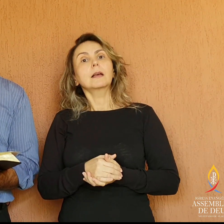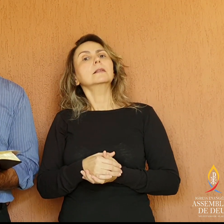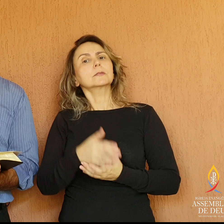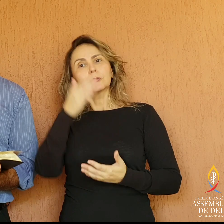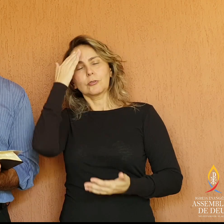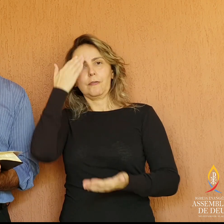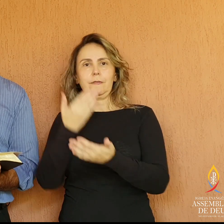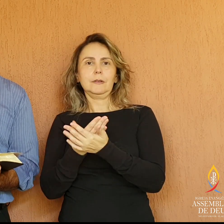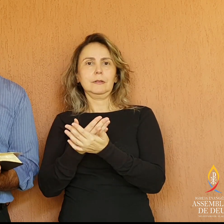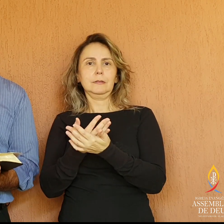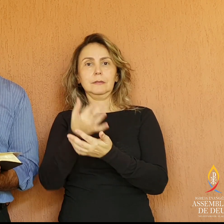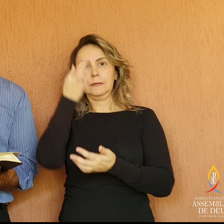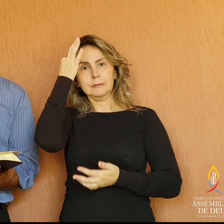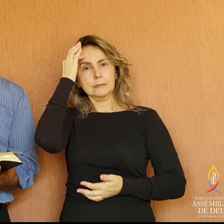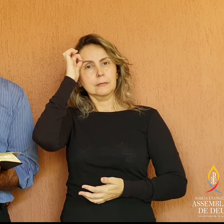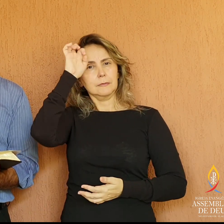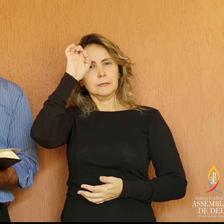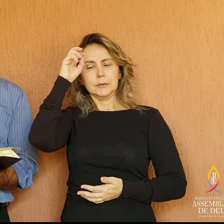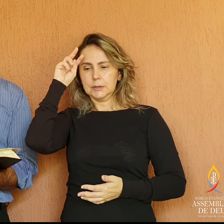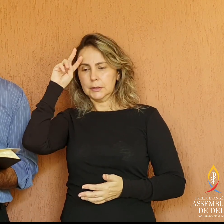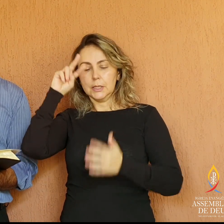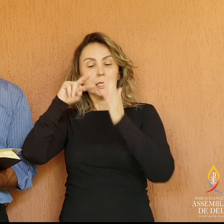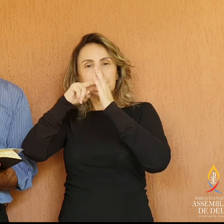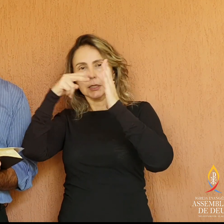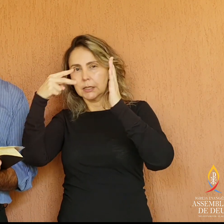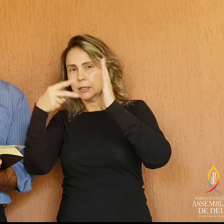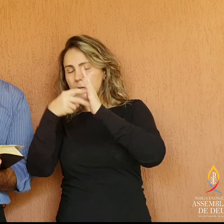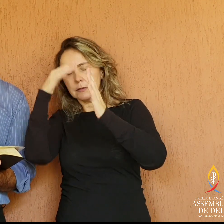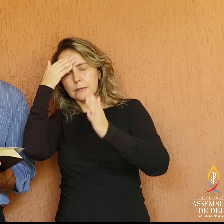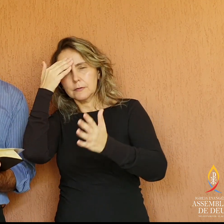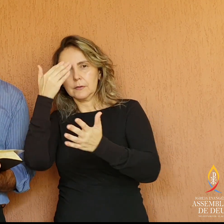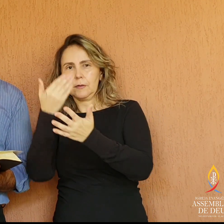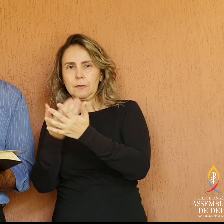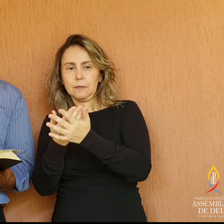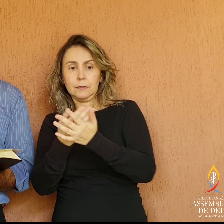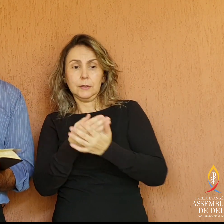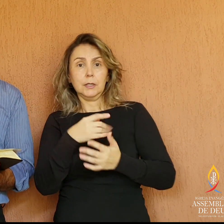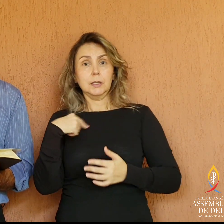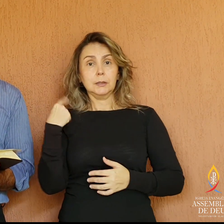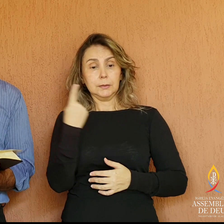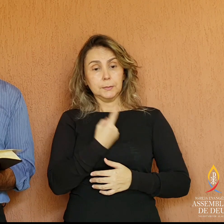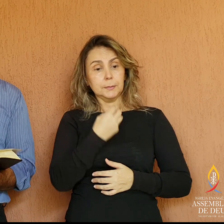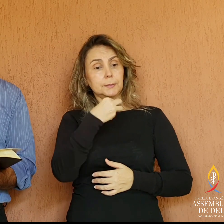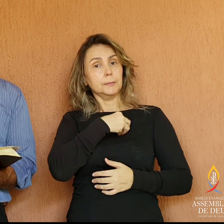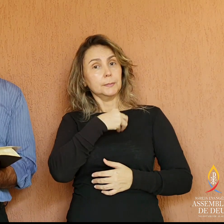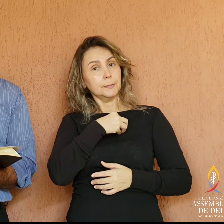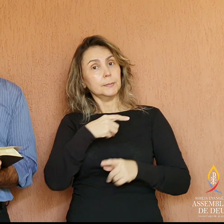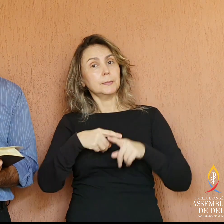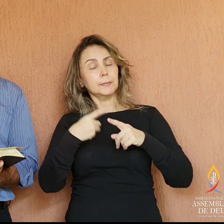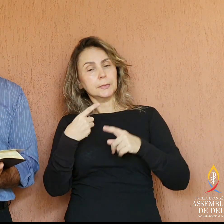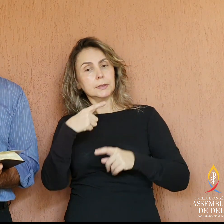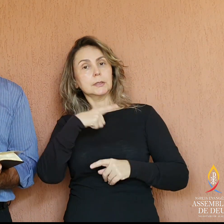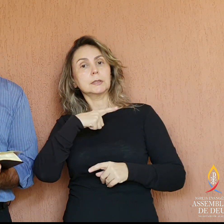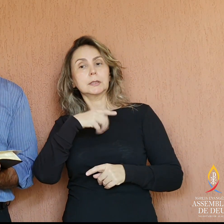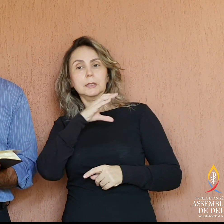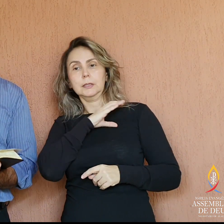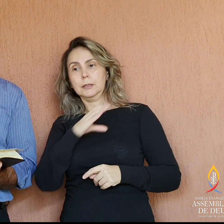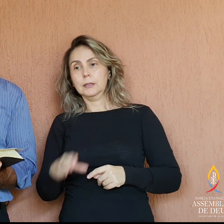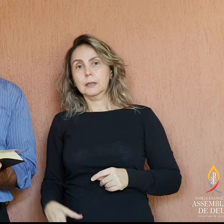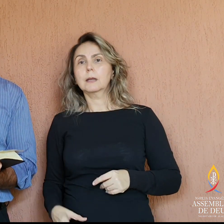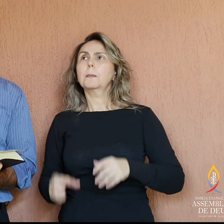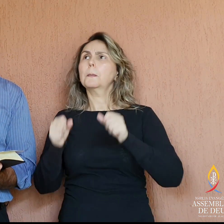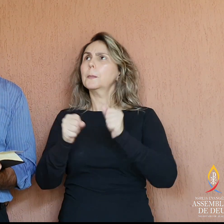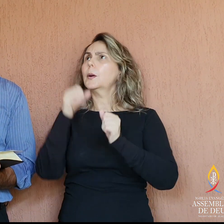confiar, fé é confiar que nós somos pecadores, mas temos Cristo, que pode perdoar os